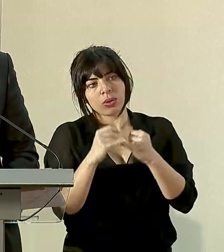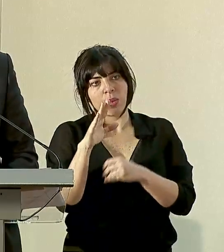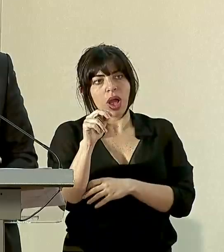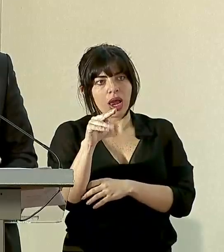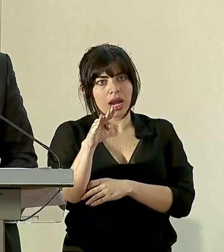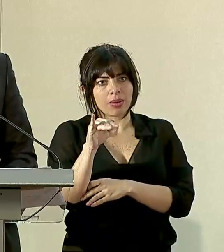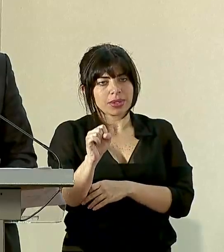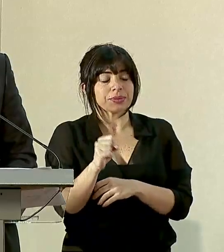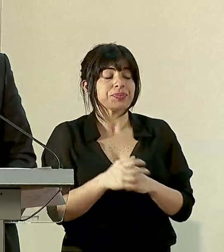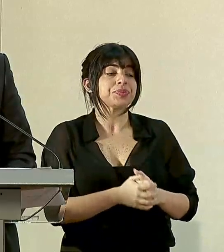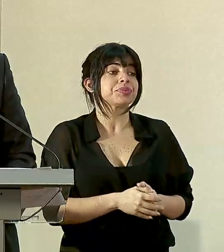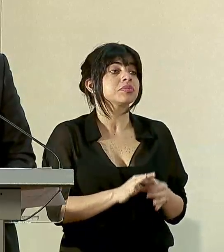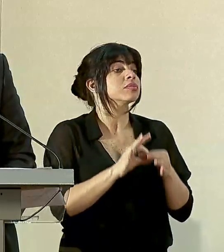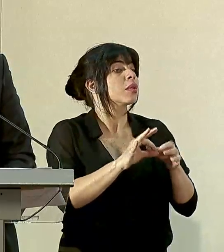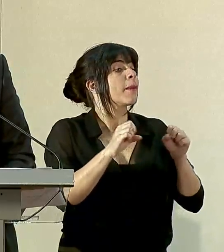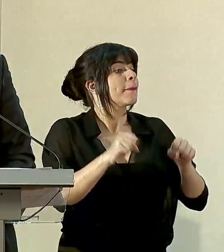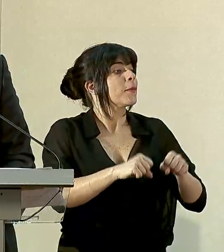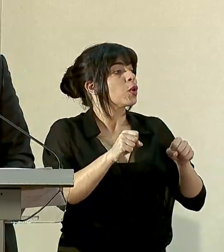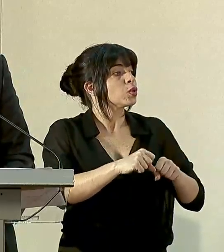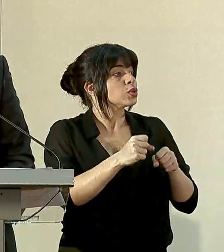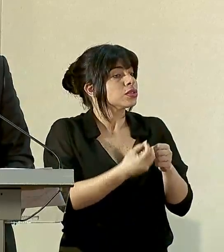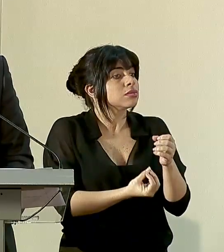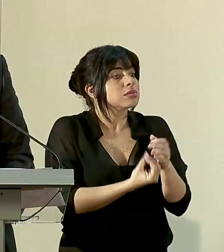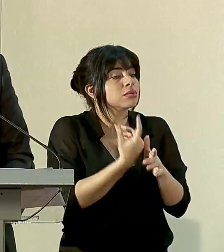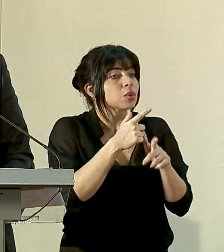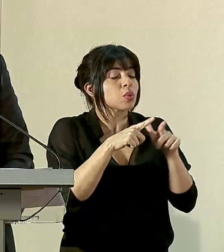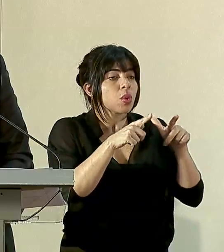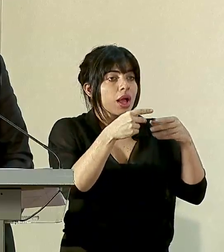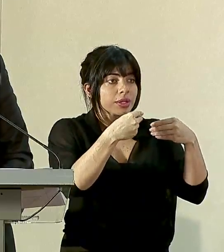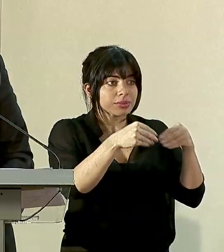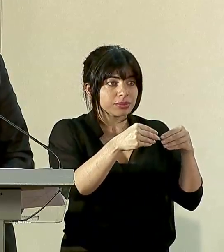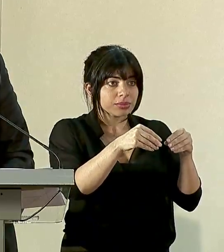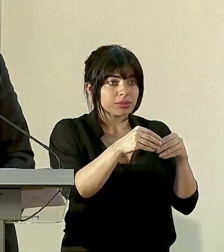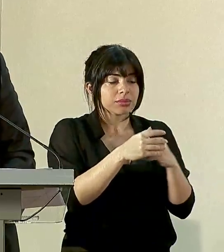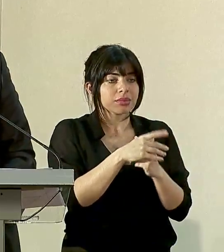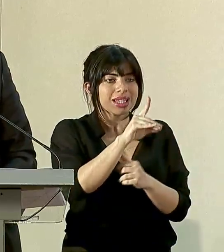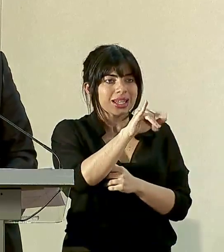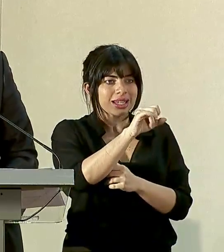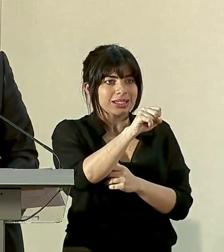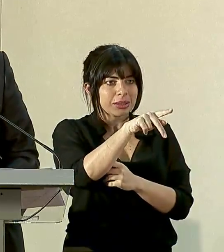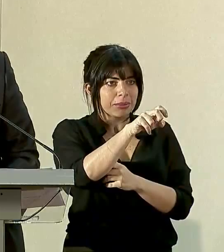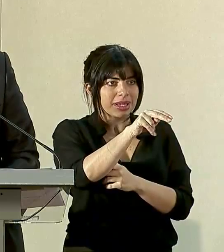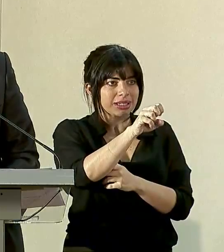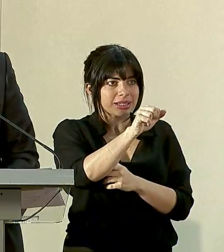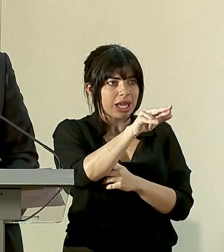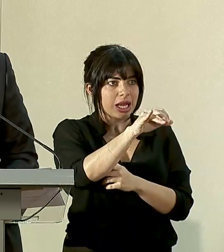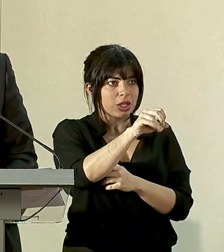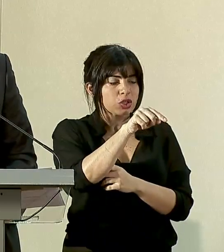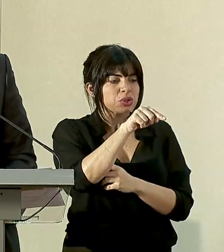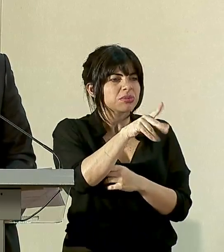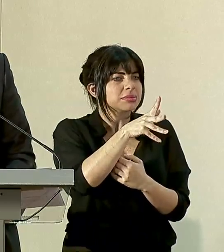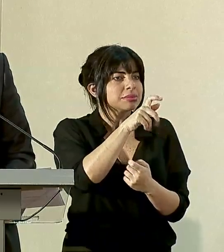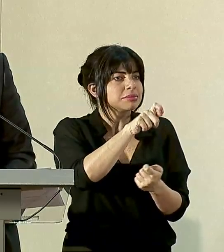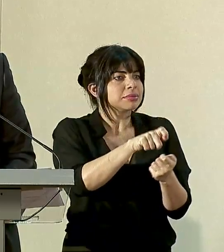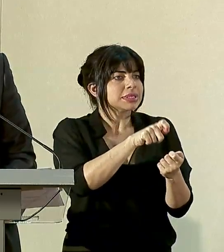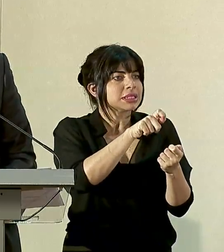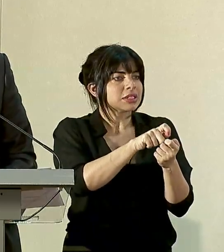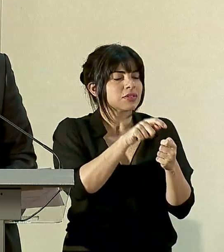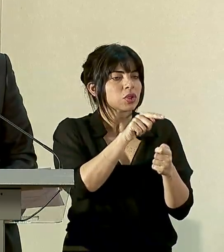Con respecto a la posibilidad de desarrollar dispensarios en nuestro país, dispensarios específicos